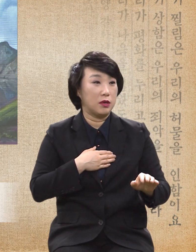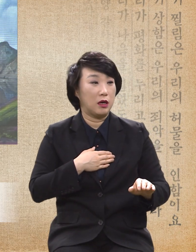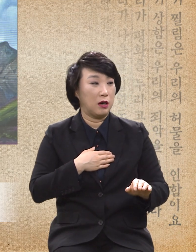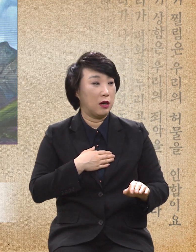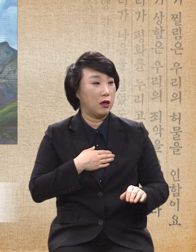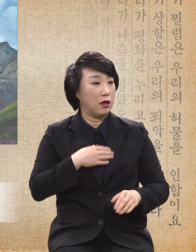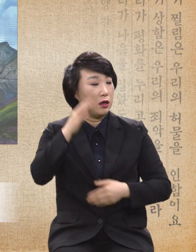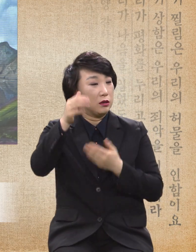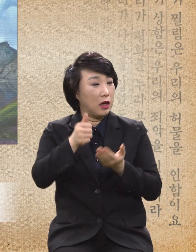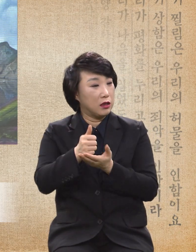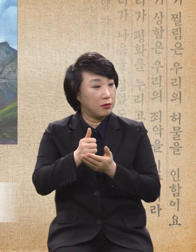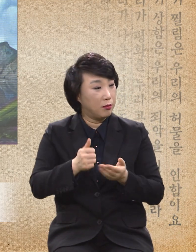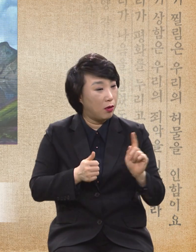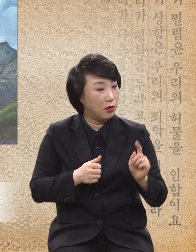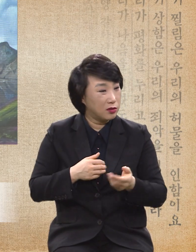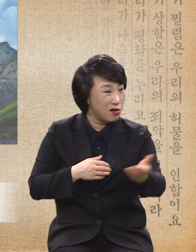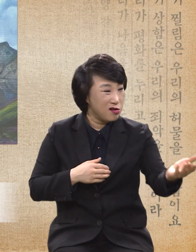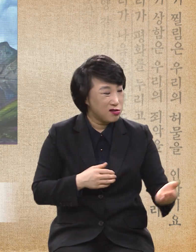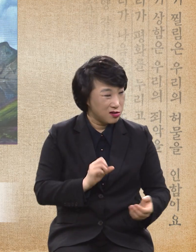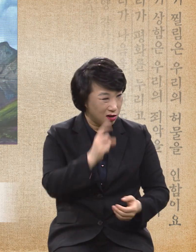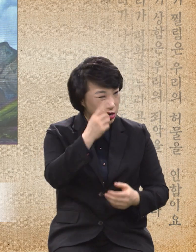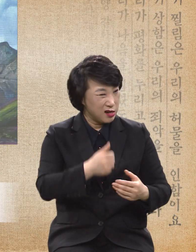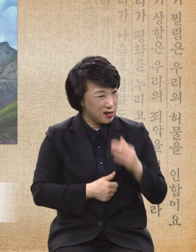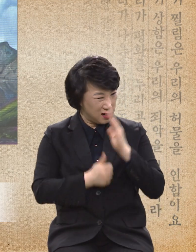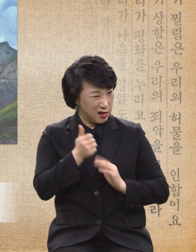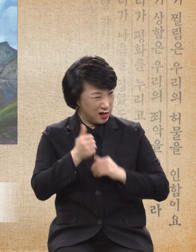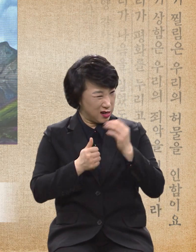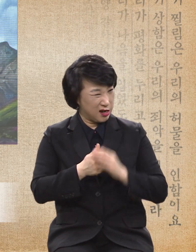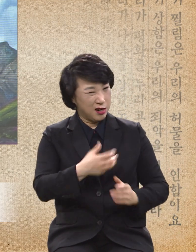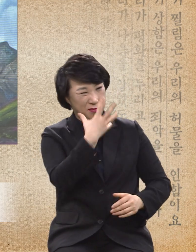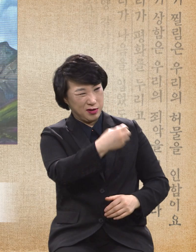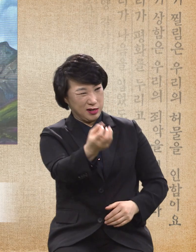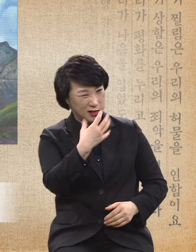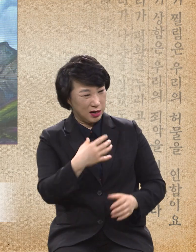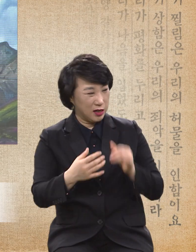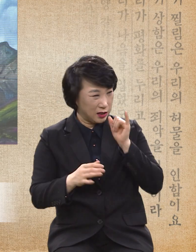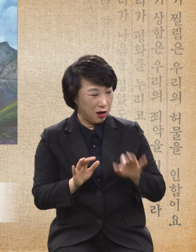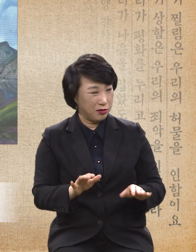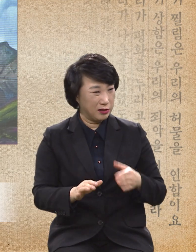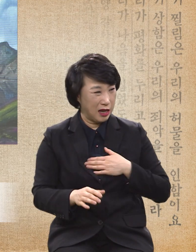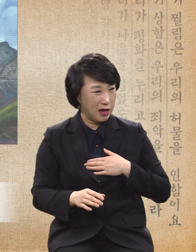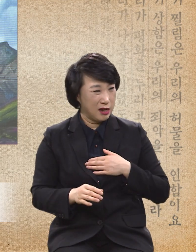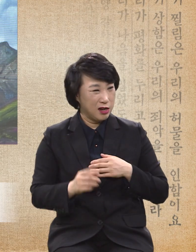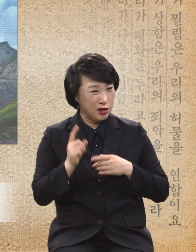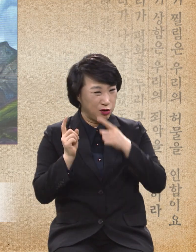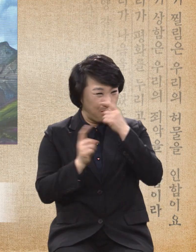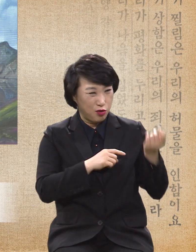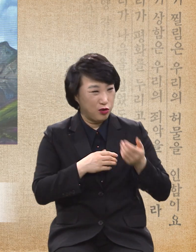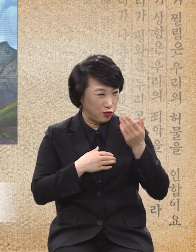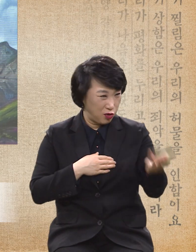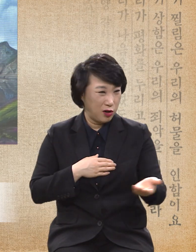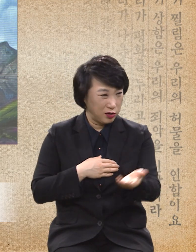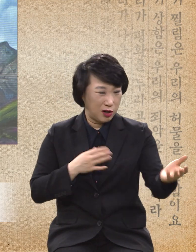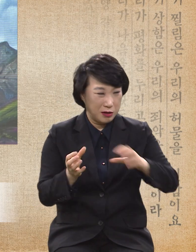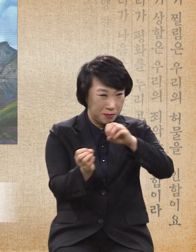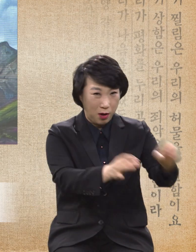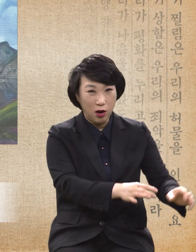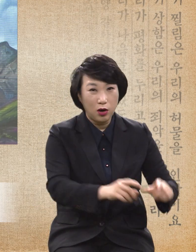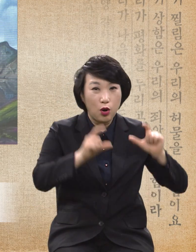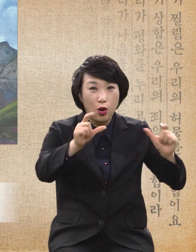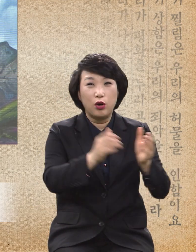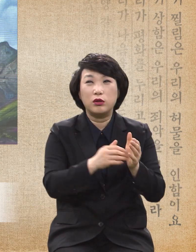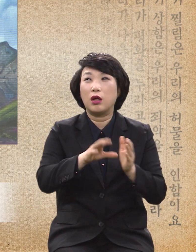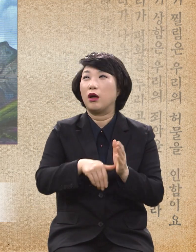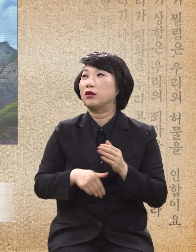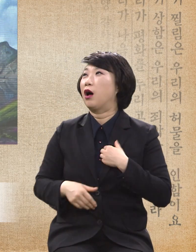하나님이 너희로부터 내가 봉변을 당했다, 무시를 당했다, 내가 유혹을 역사해서 버릴 것이다 할